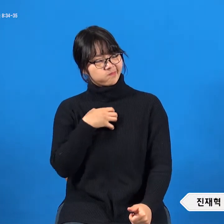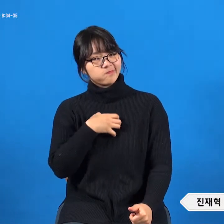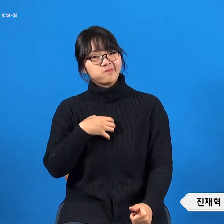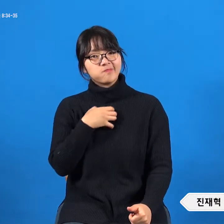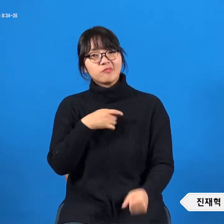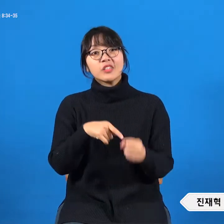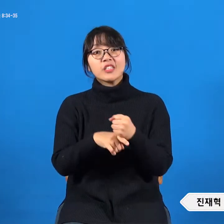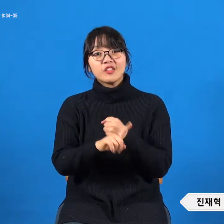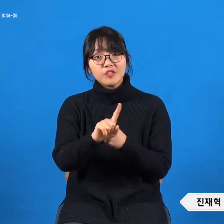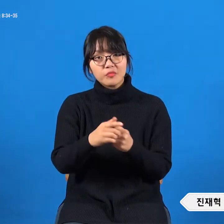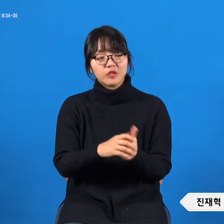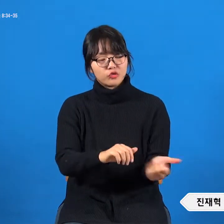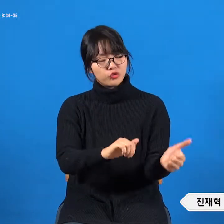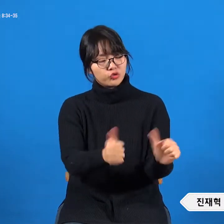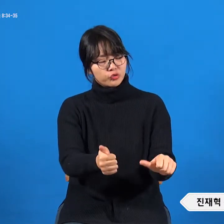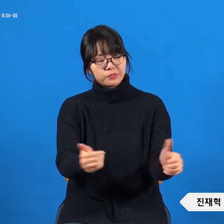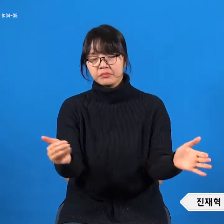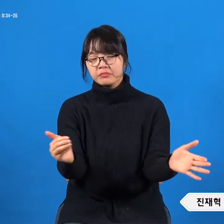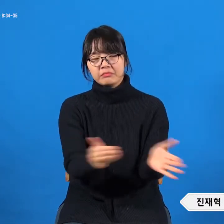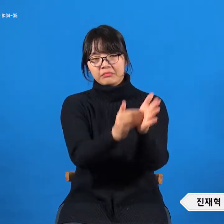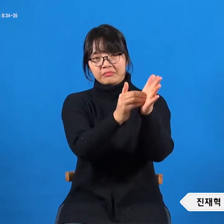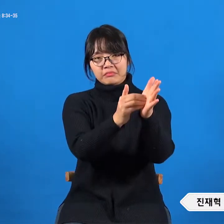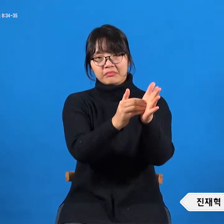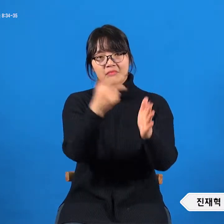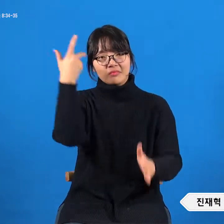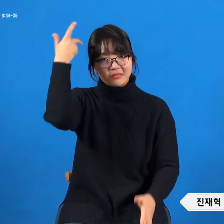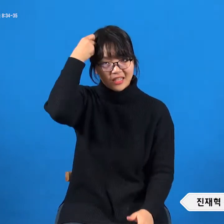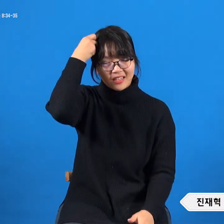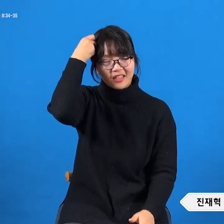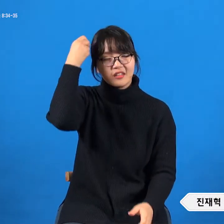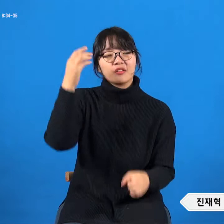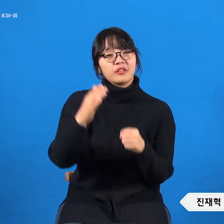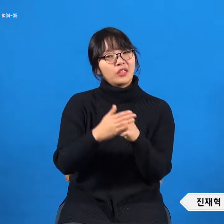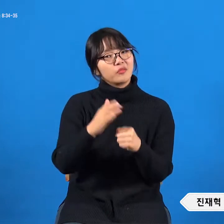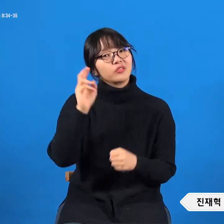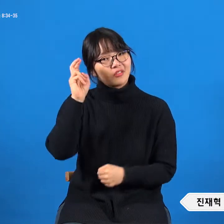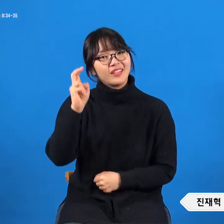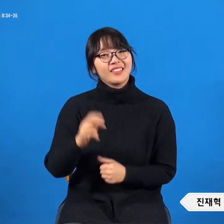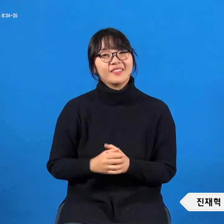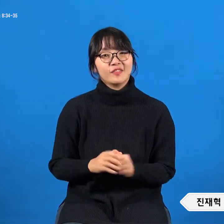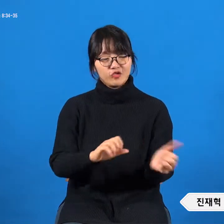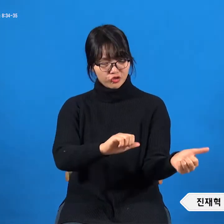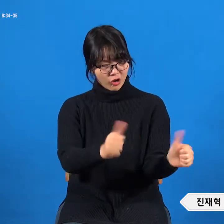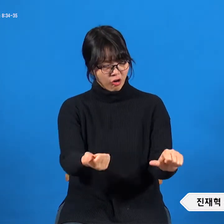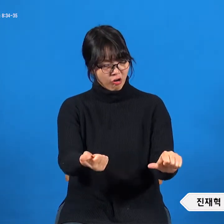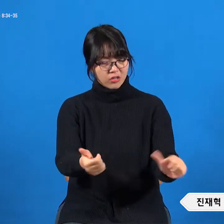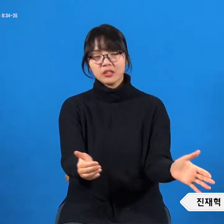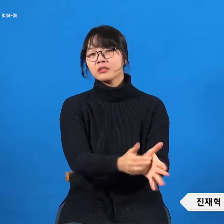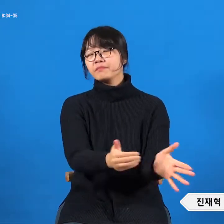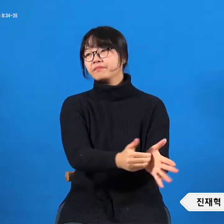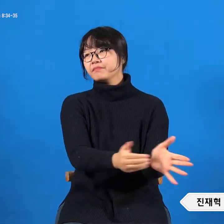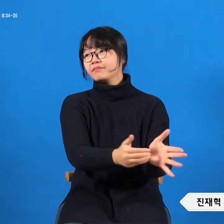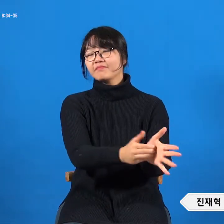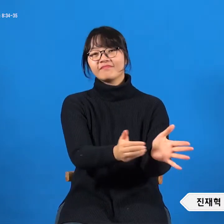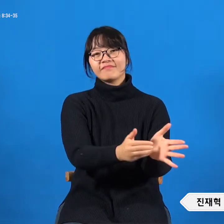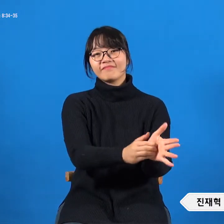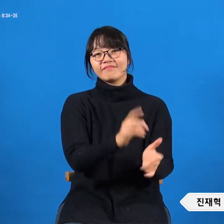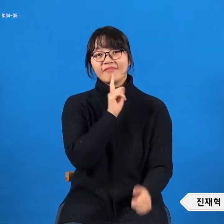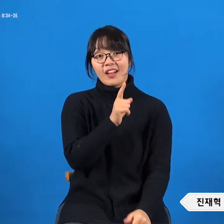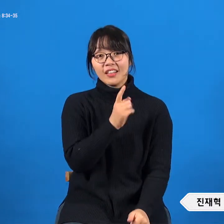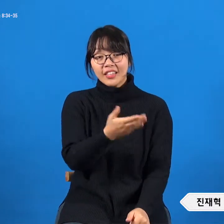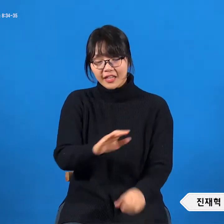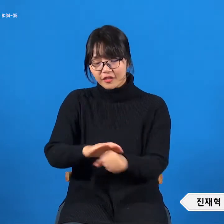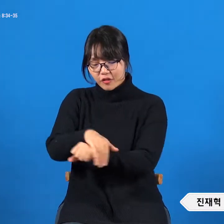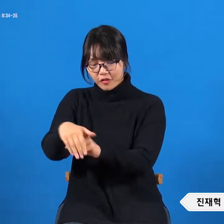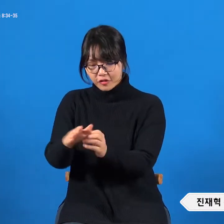죽음이 끝이라는 생각이 우리 가운데 있기 때문이 아닌가 싶습니다. 죽으면 다 끝난다. 그런데